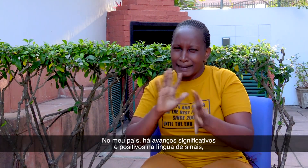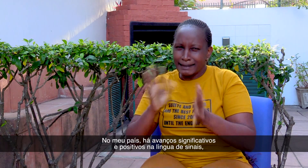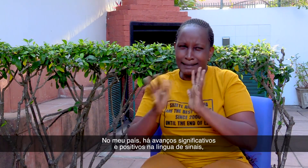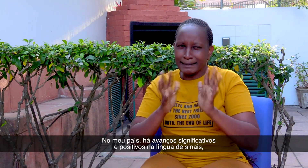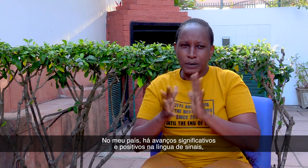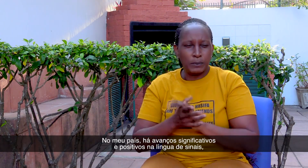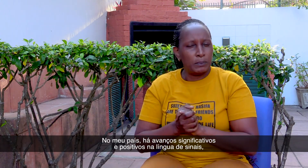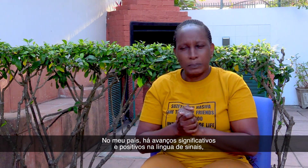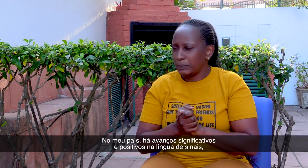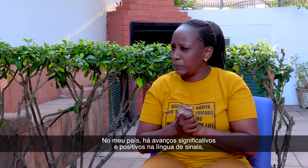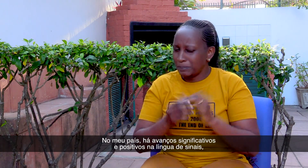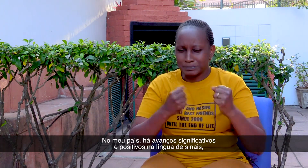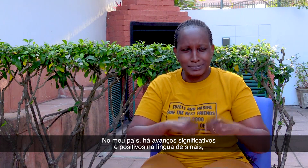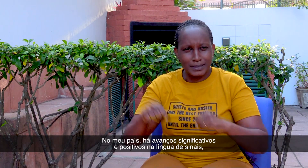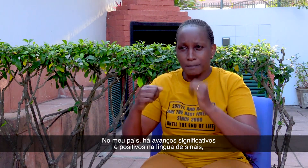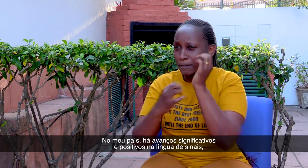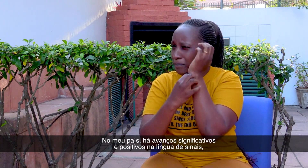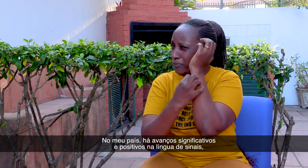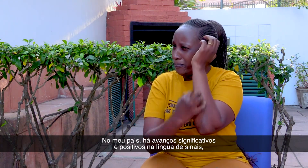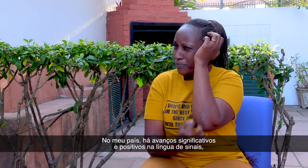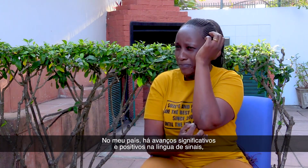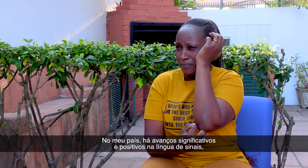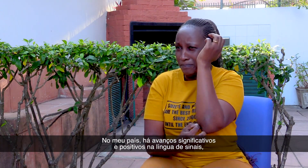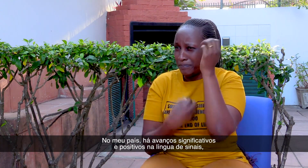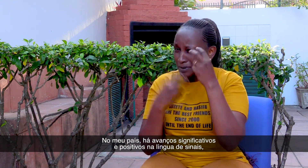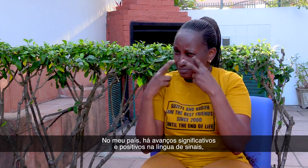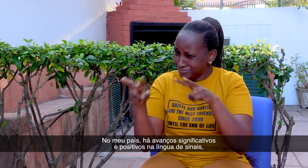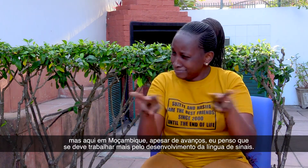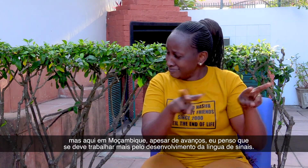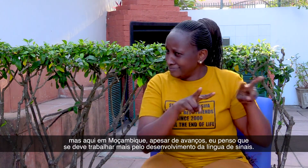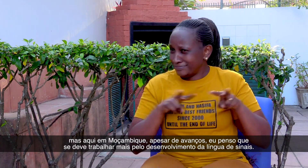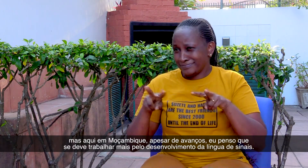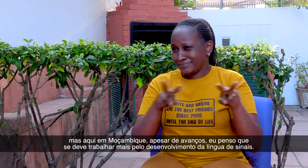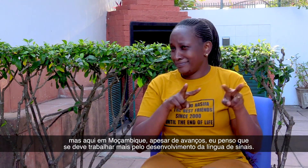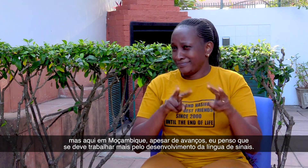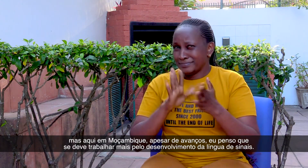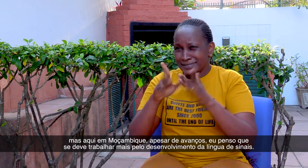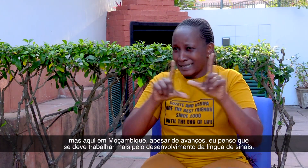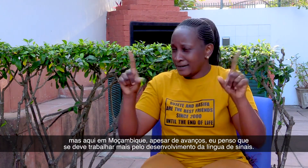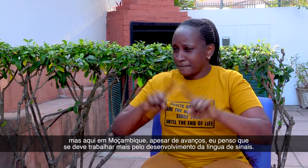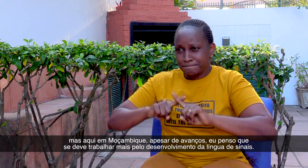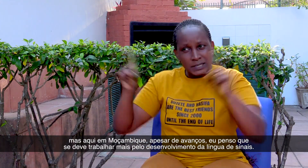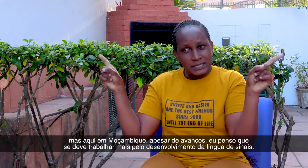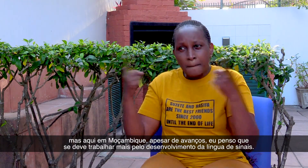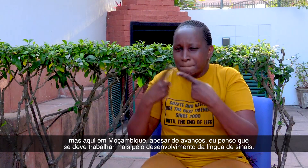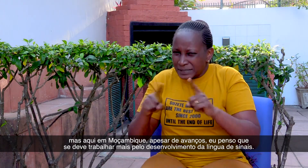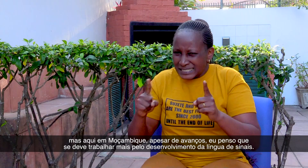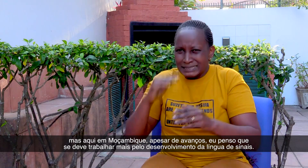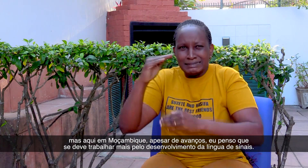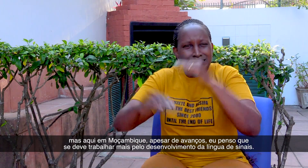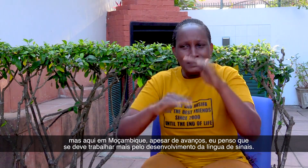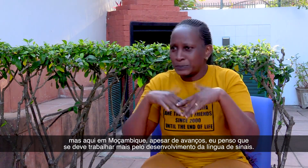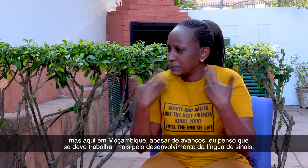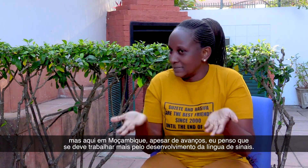No meu país há avanços significativos e positivos na língua de sinais, mas aqui em Moçambique, apesar de avanços, eu penso